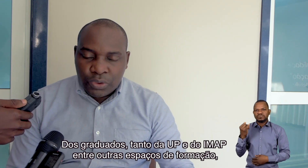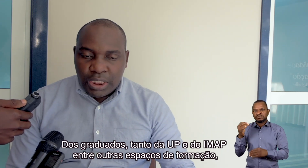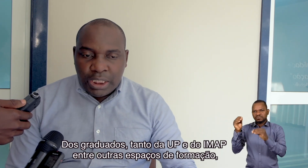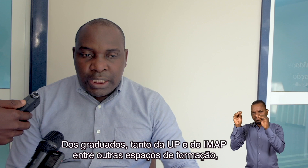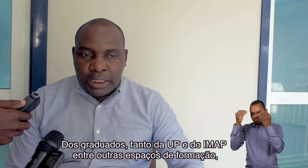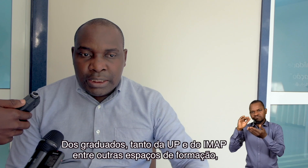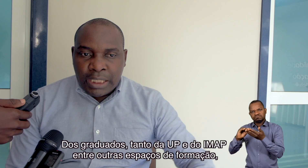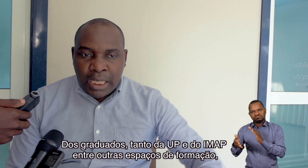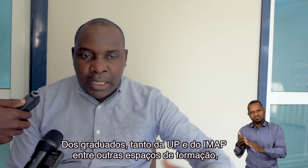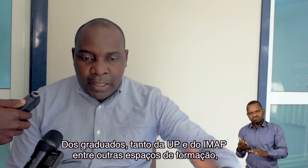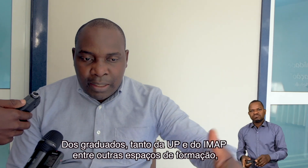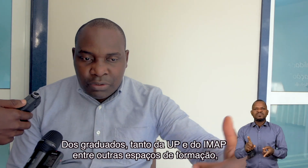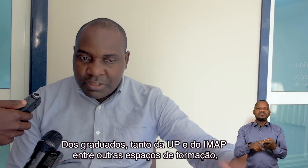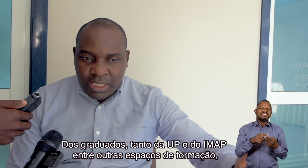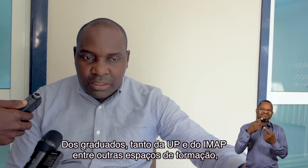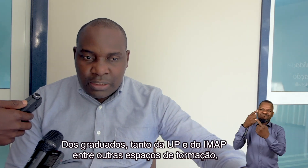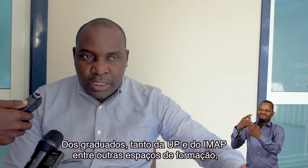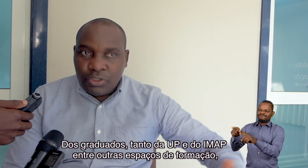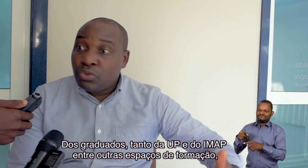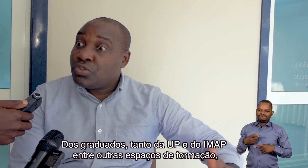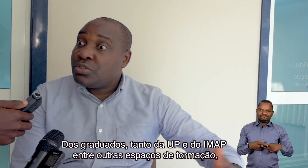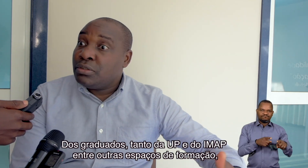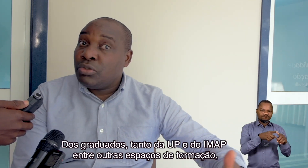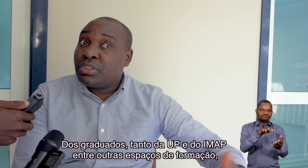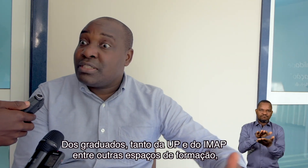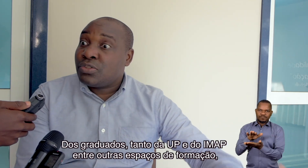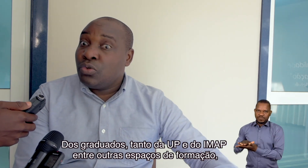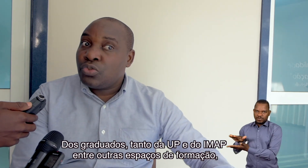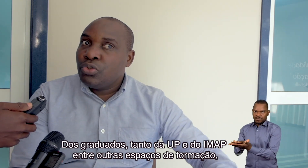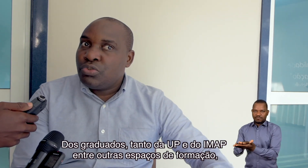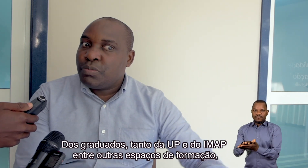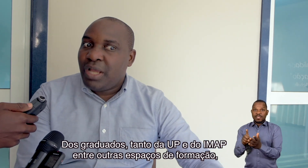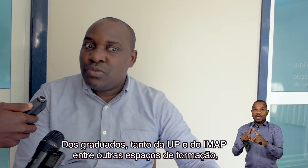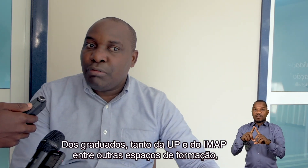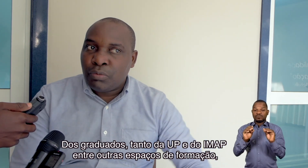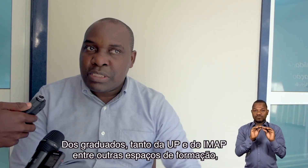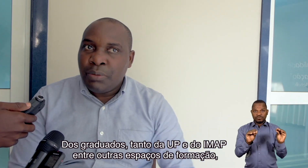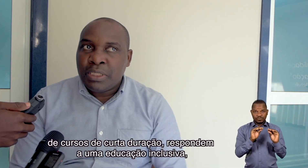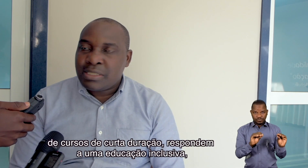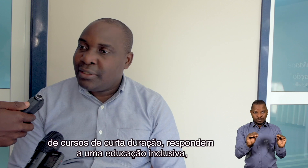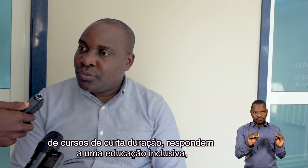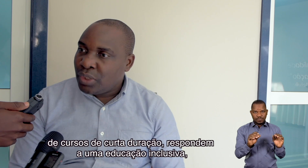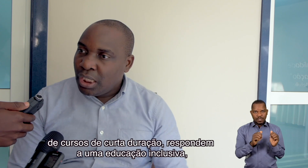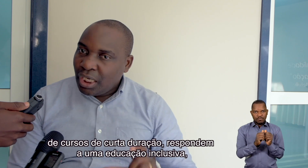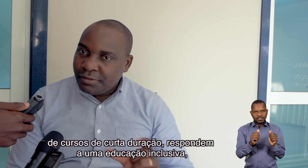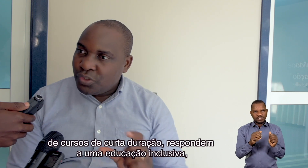da Universidade, entre outras ações ou outros espaços de formação em que são dados, às vezes